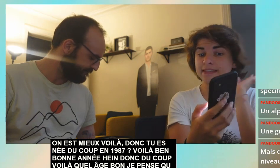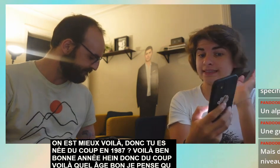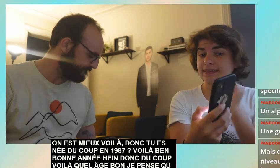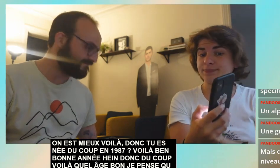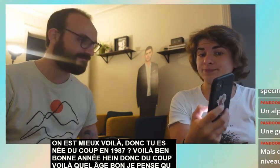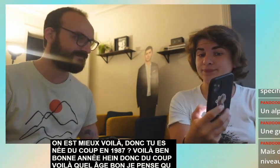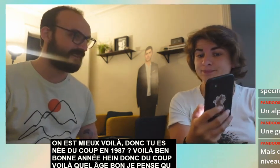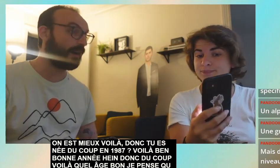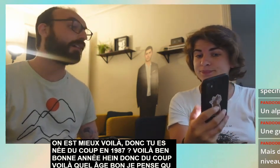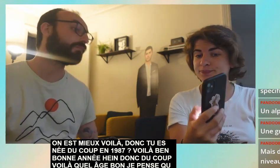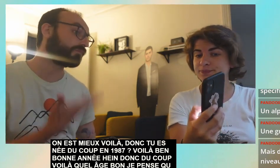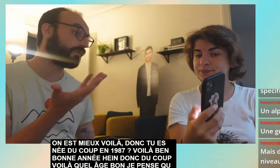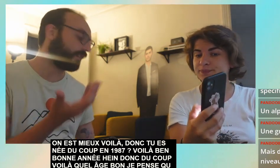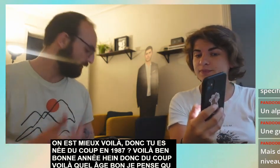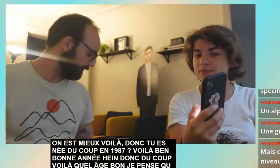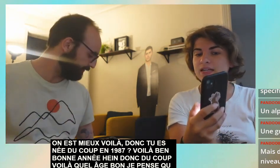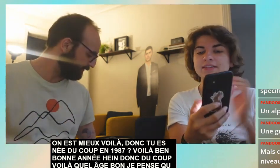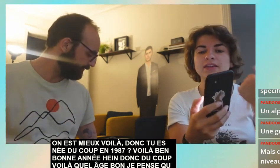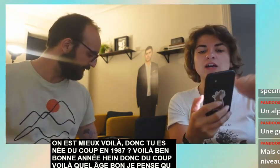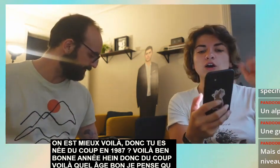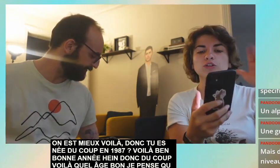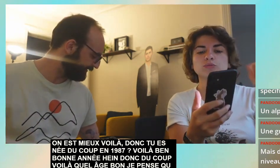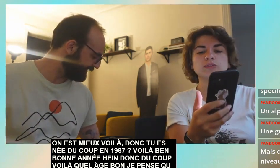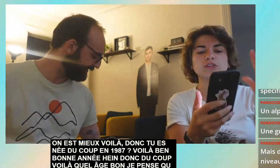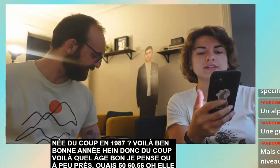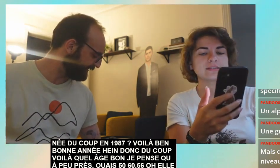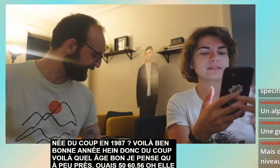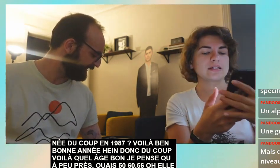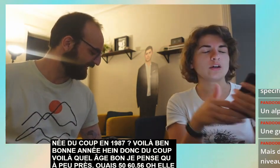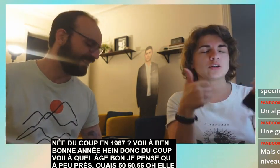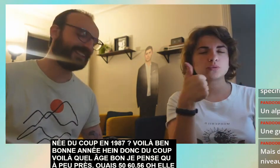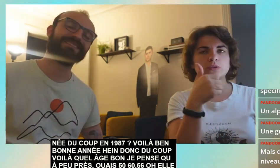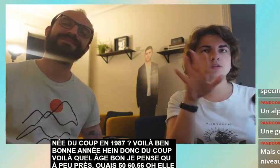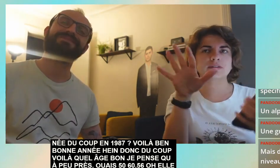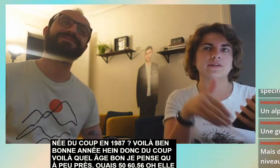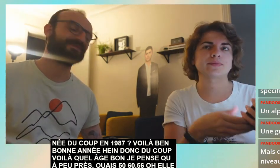56. Ah, voilà. Elle est née à 65.